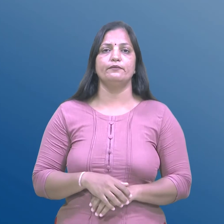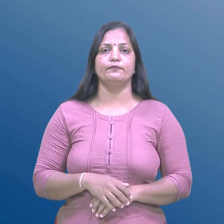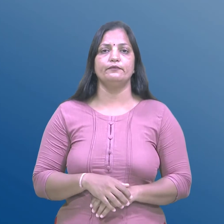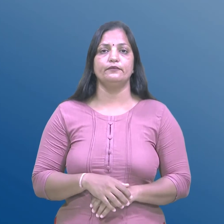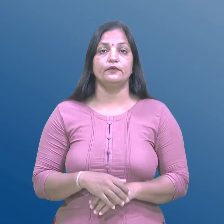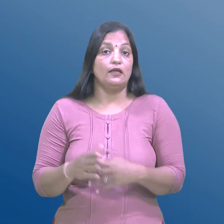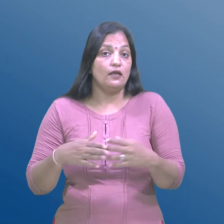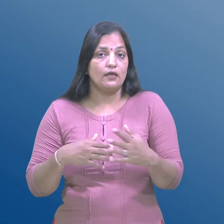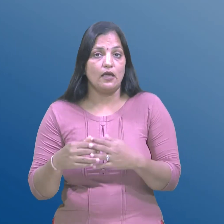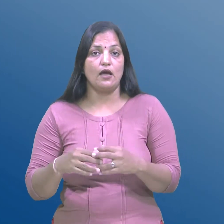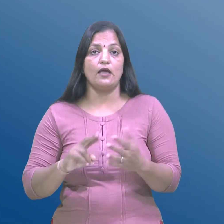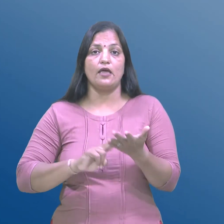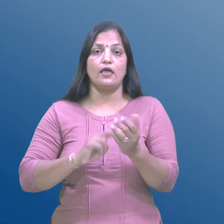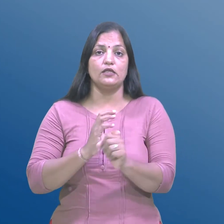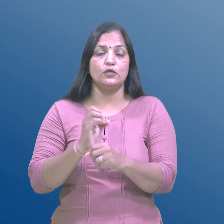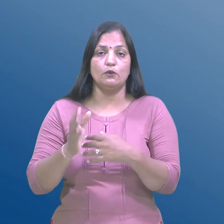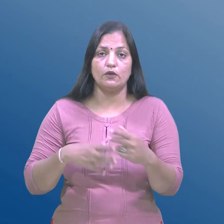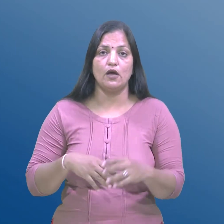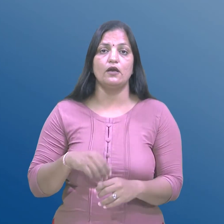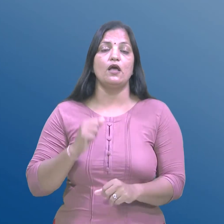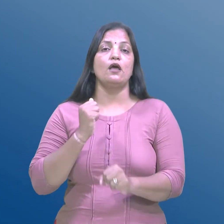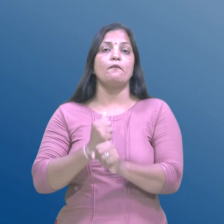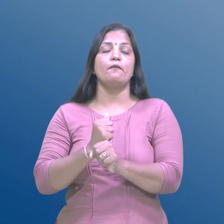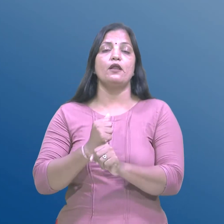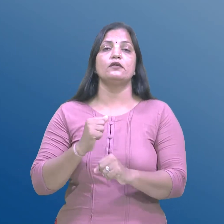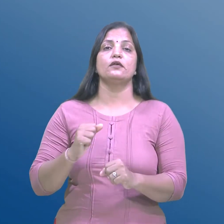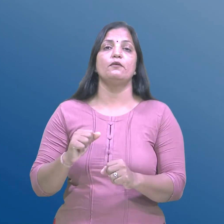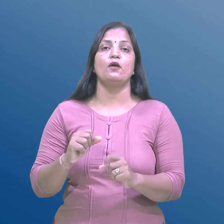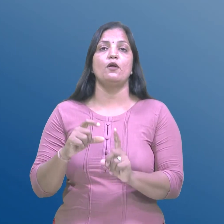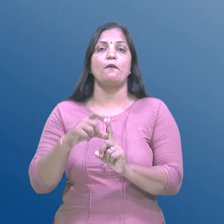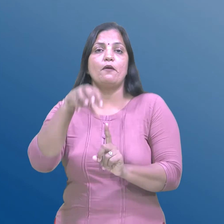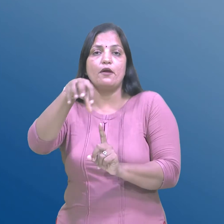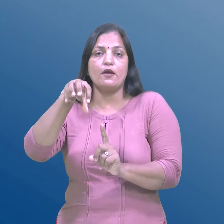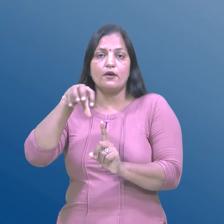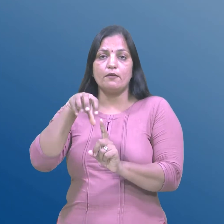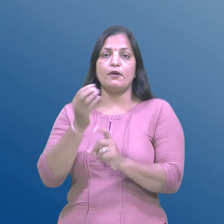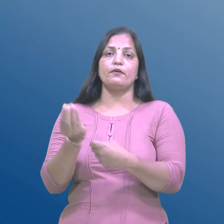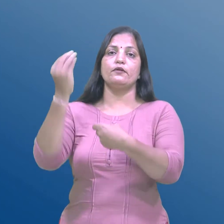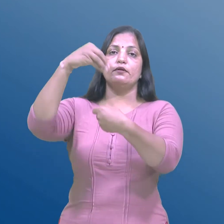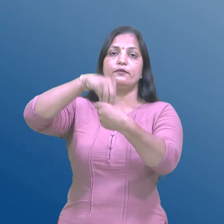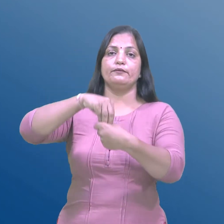અથવા સંસ્થા અને તેમાં સરકારના વિભાગોનો સમાવેશ થાય છે.